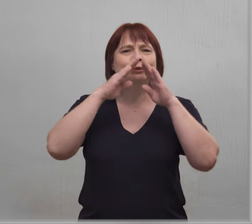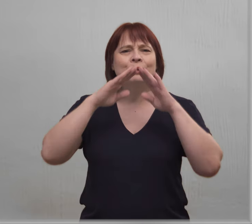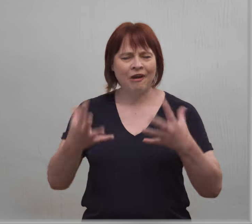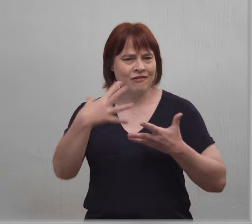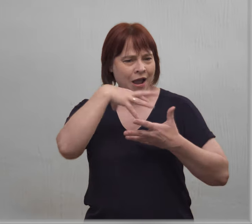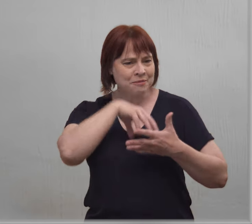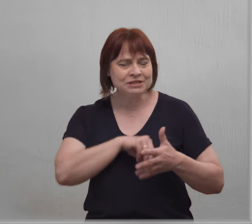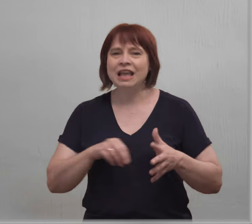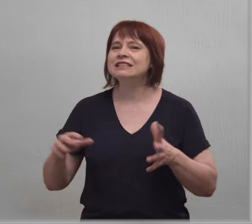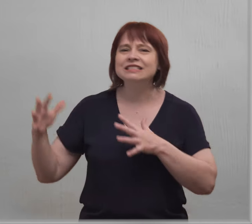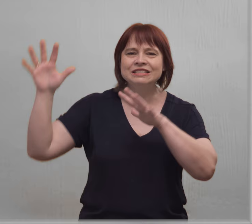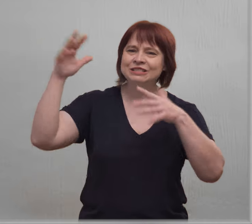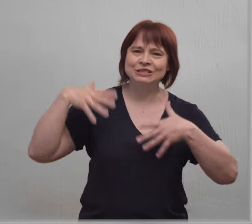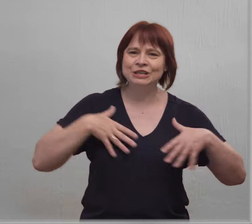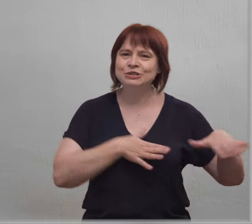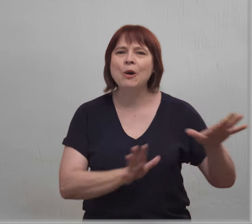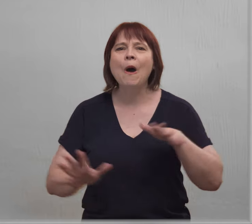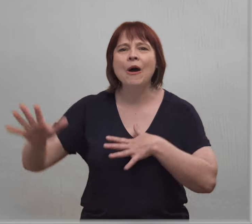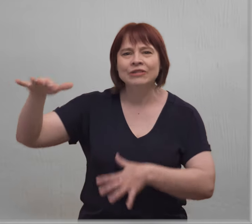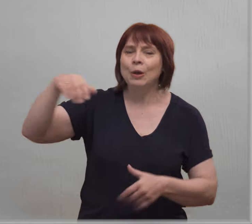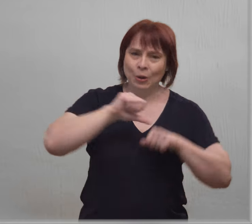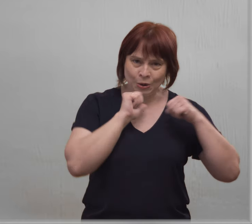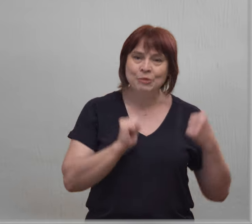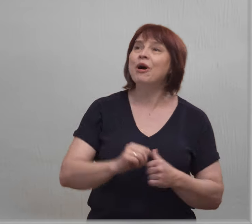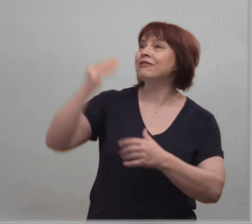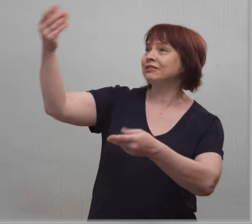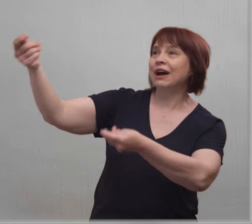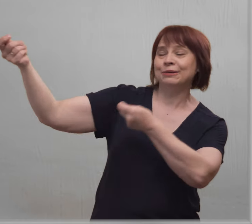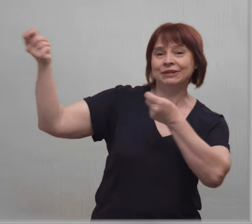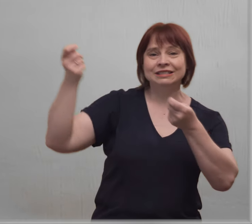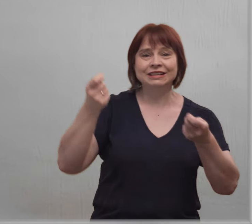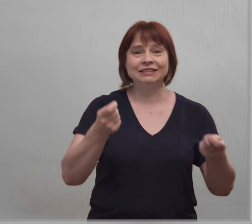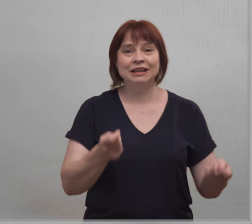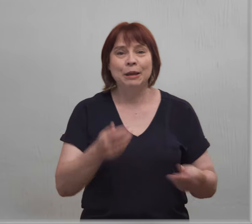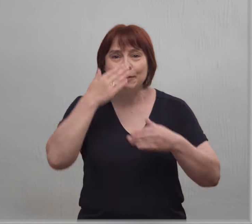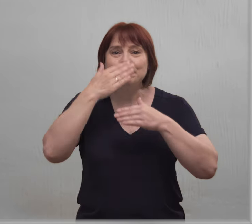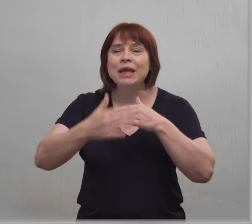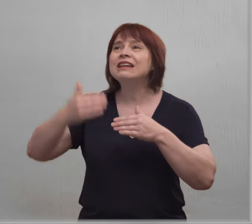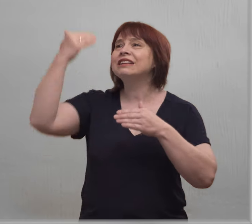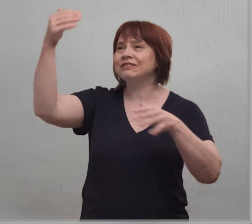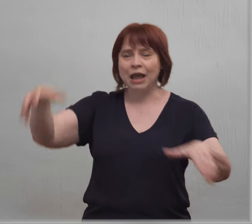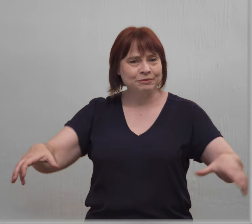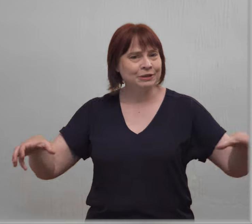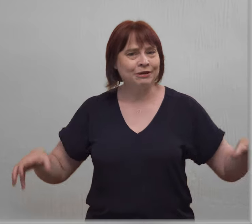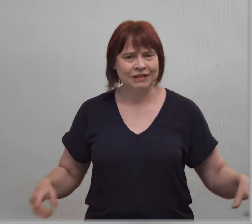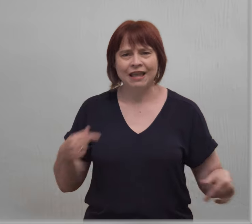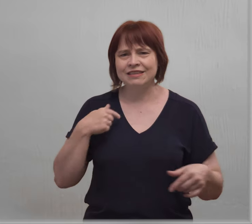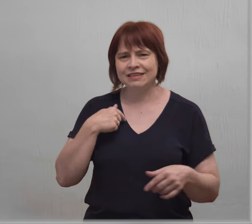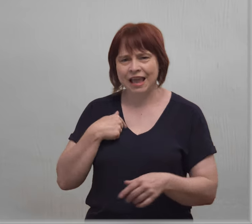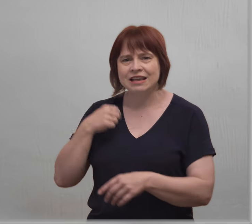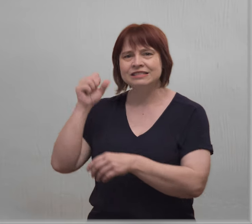Твой дух во мне течет, любовь свою несет, перед твоим троном